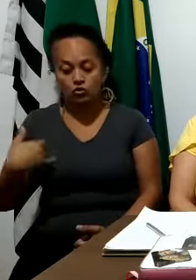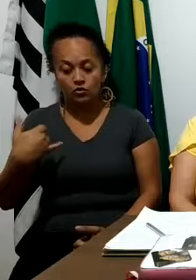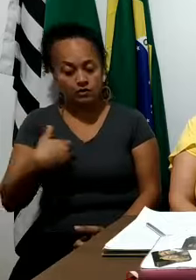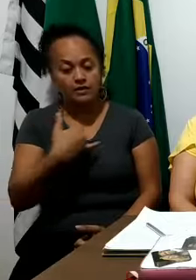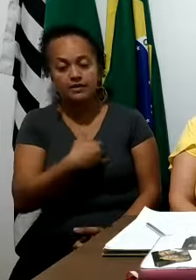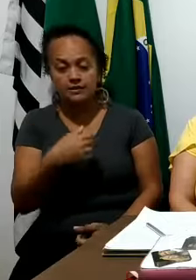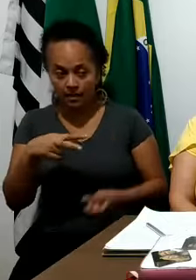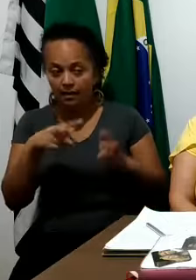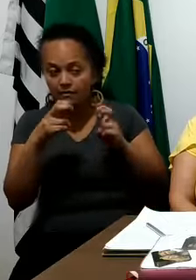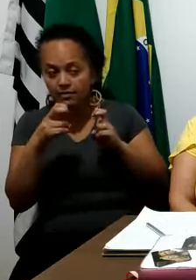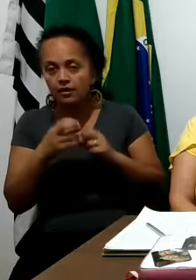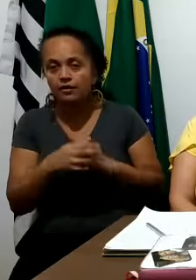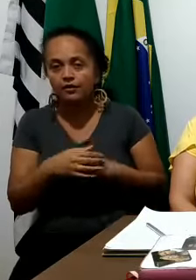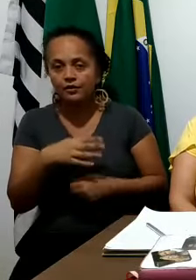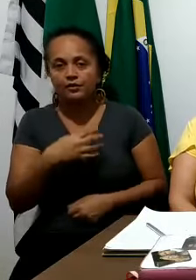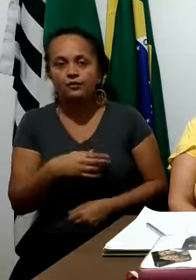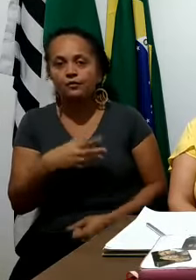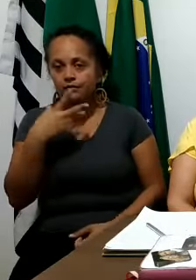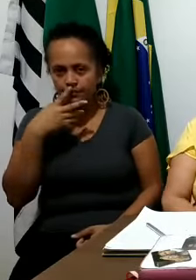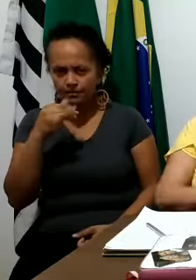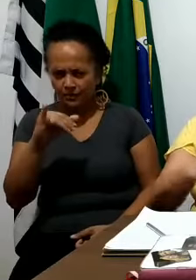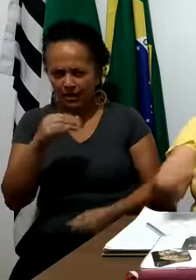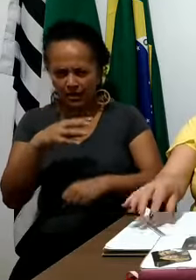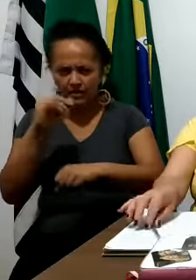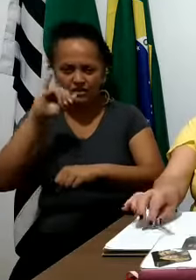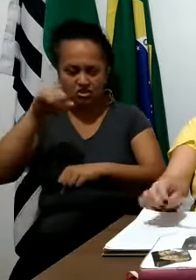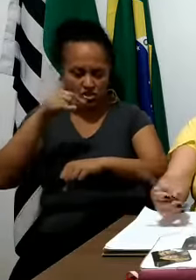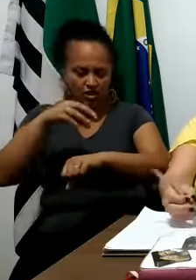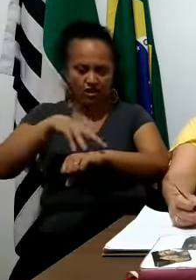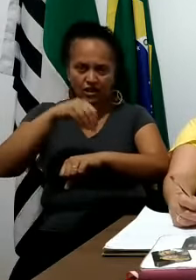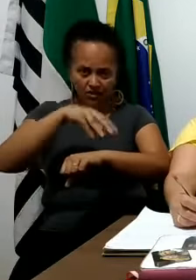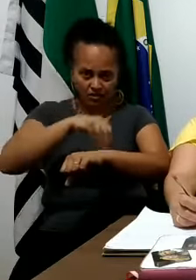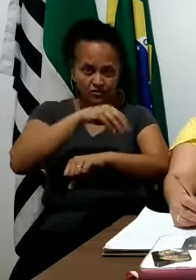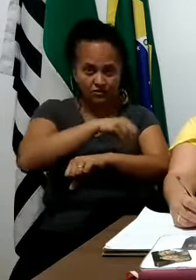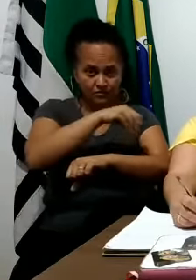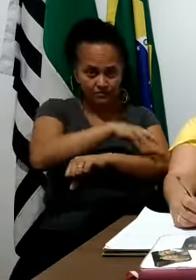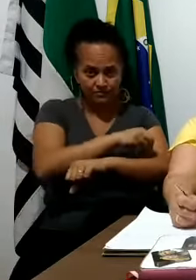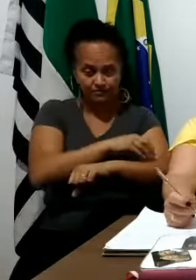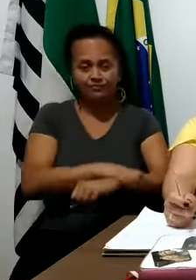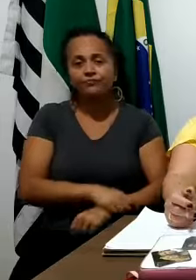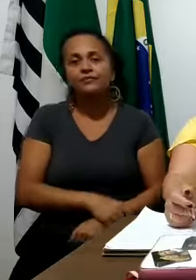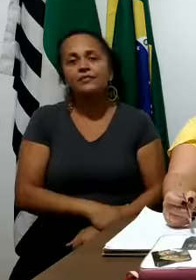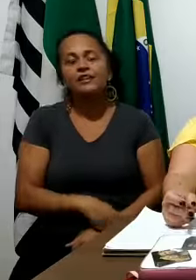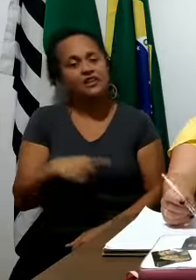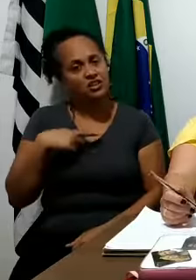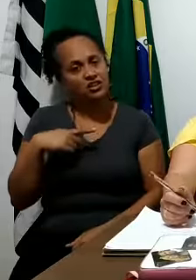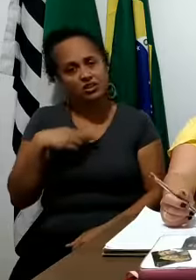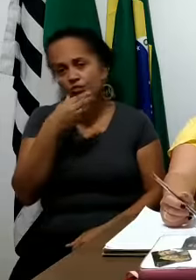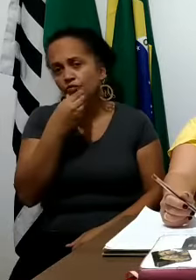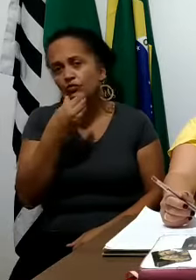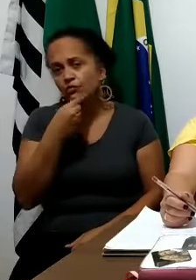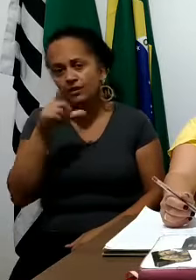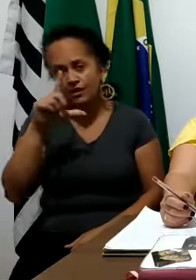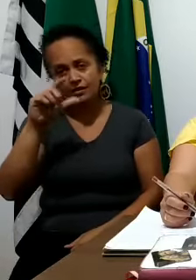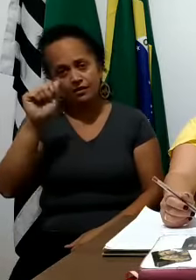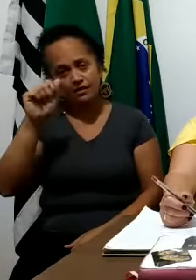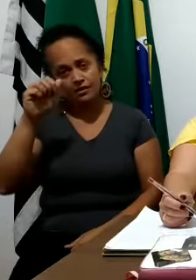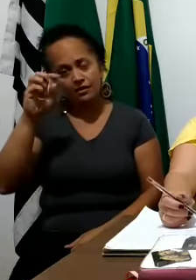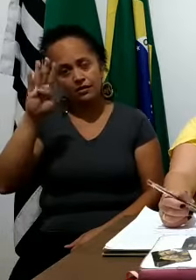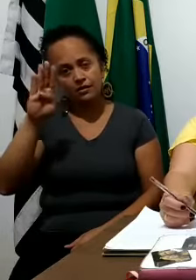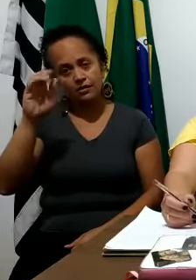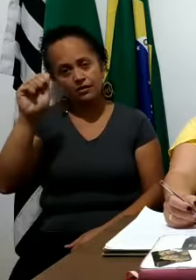terra de Labão, porque ele não estava aguentando mais ficar lá. A gente sabe toda a história de José. E Labão não queria que José saísse de lá,